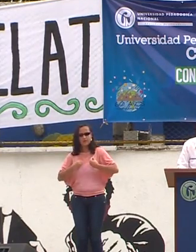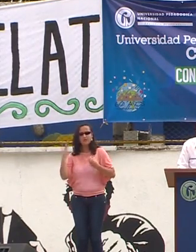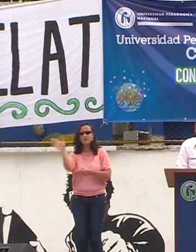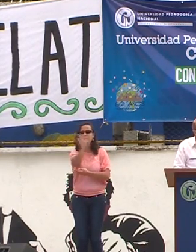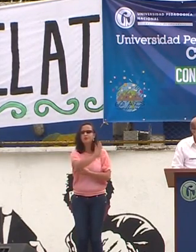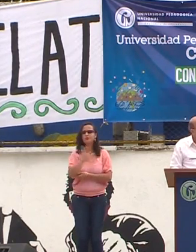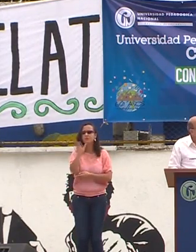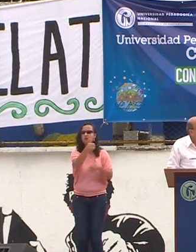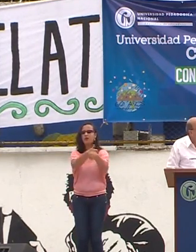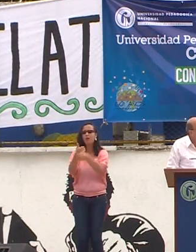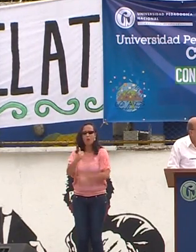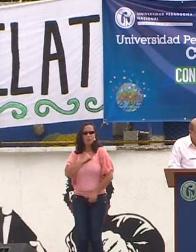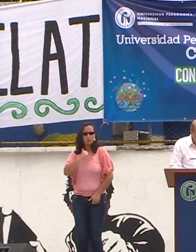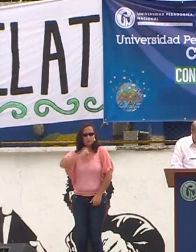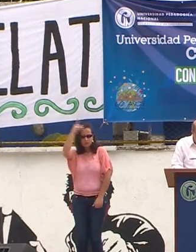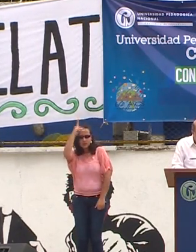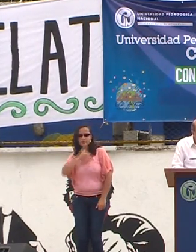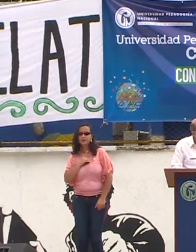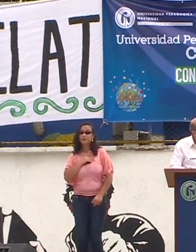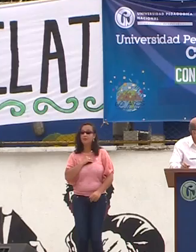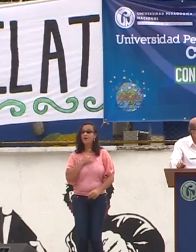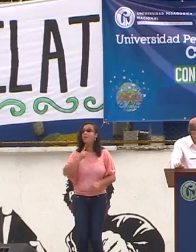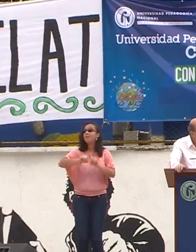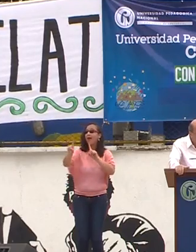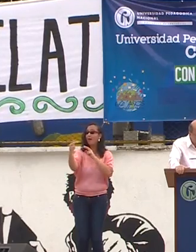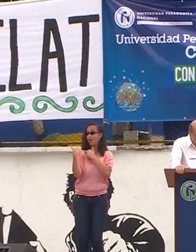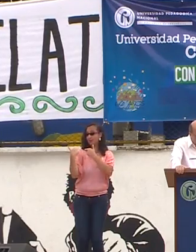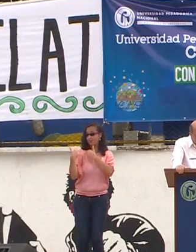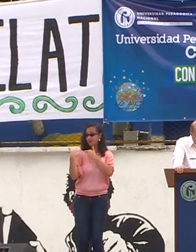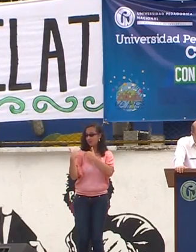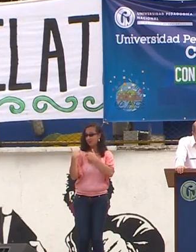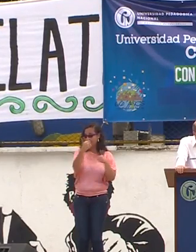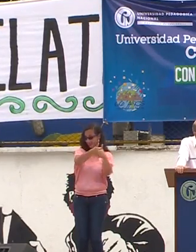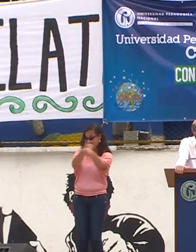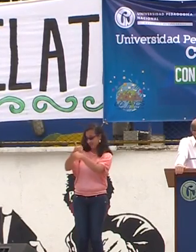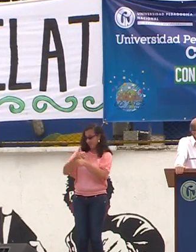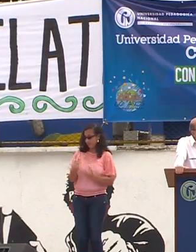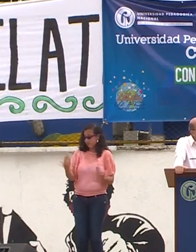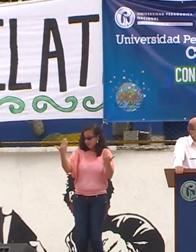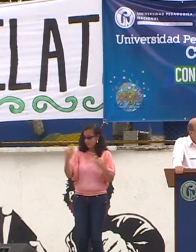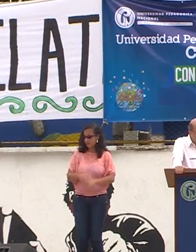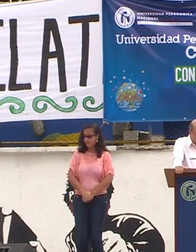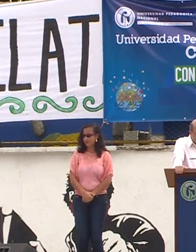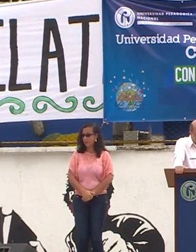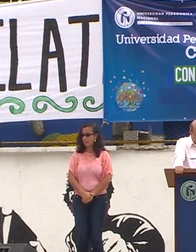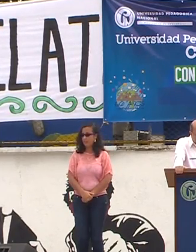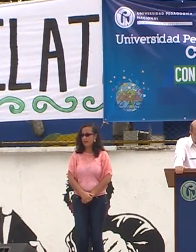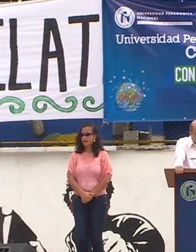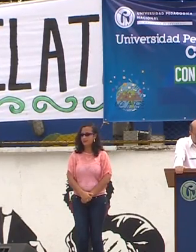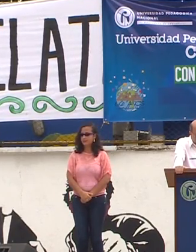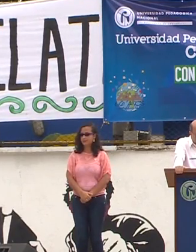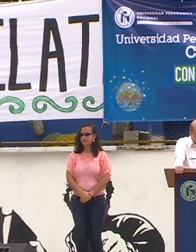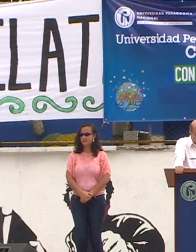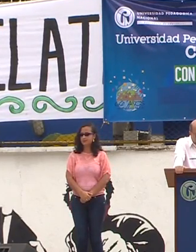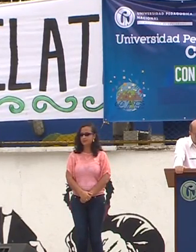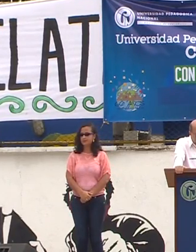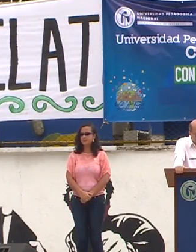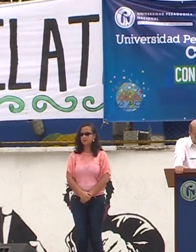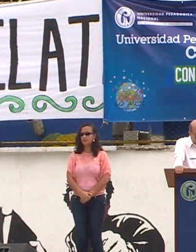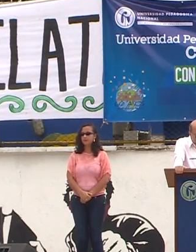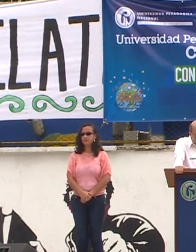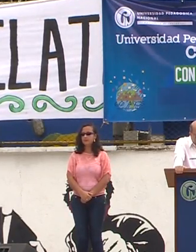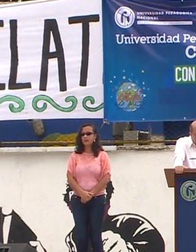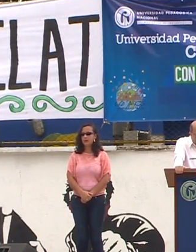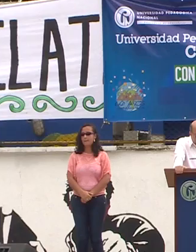autónoma, responsable y placentera. Hemos formalizado en esa